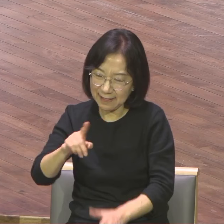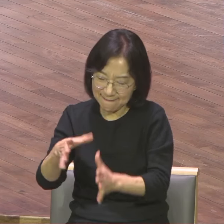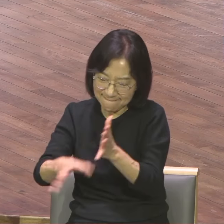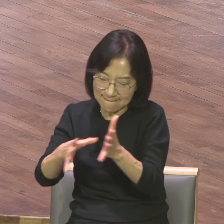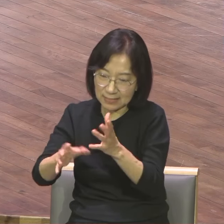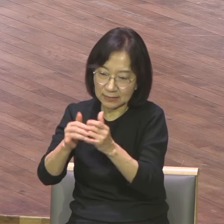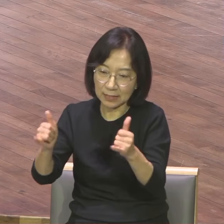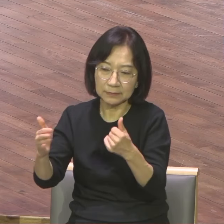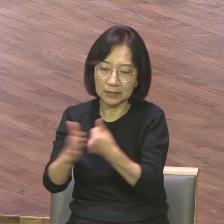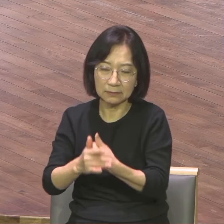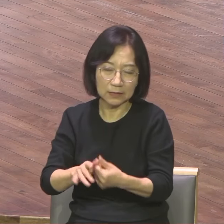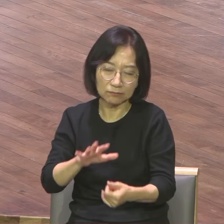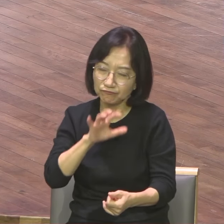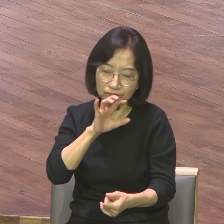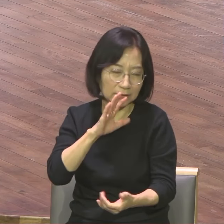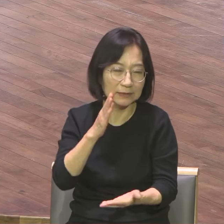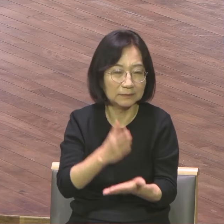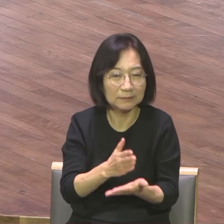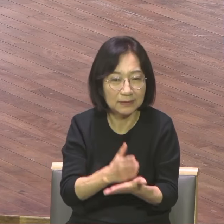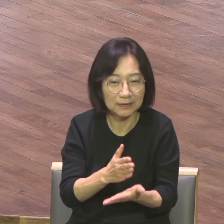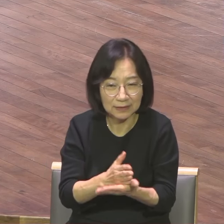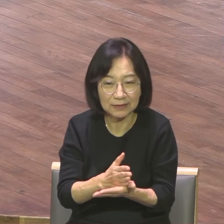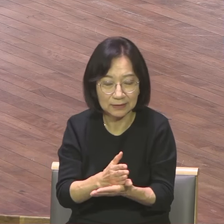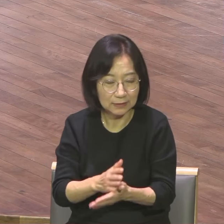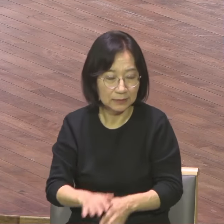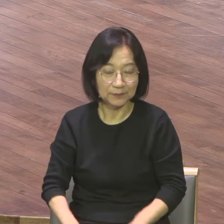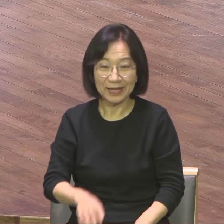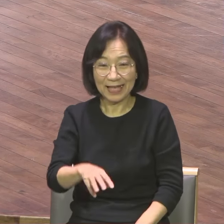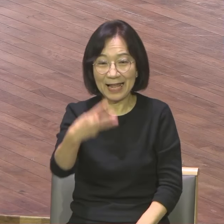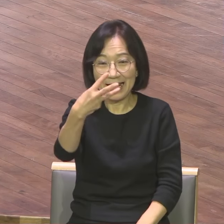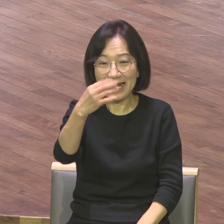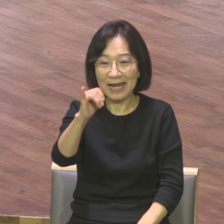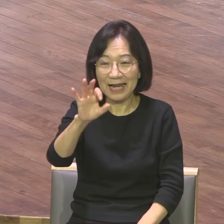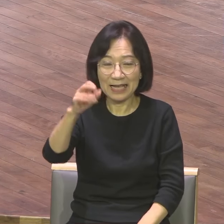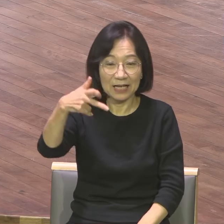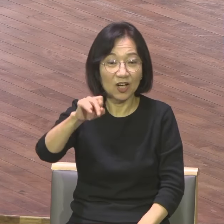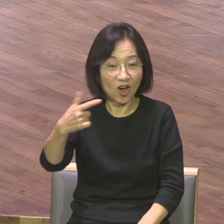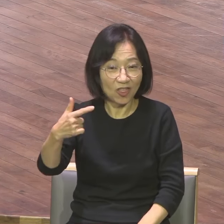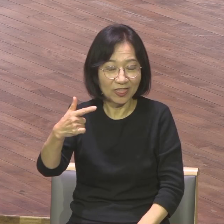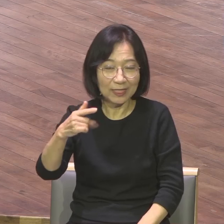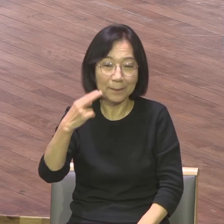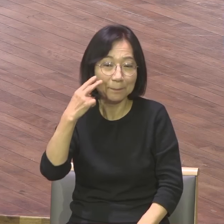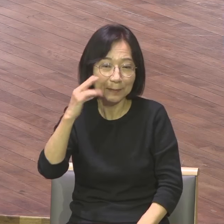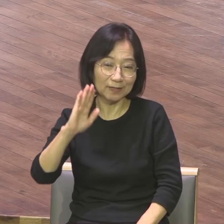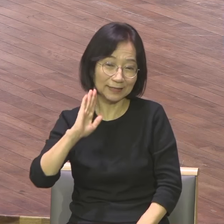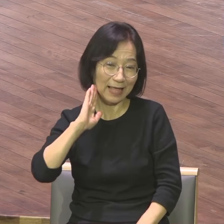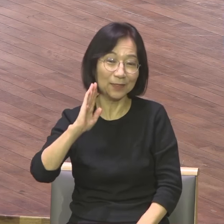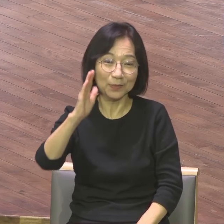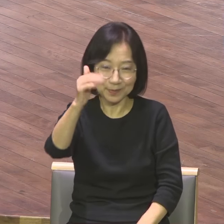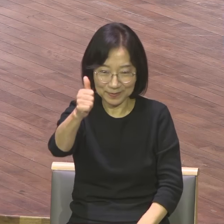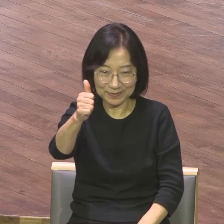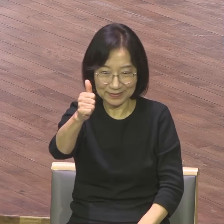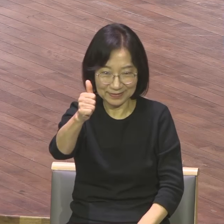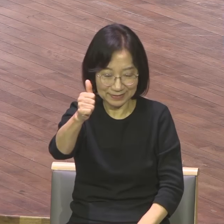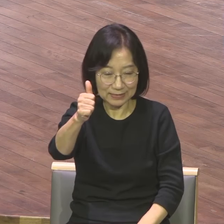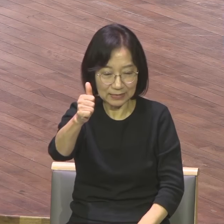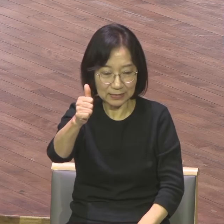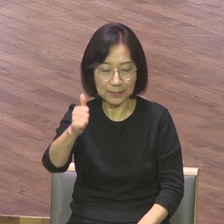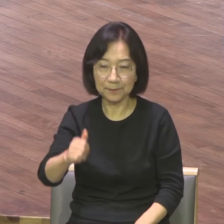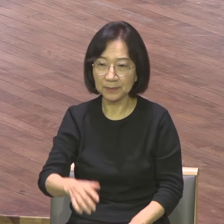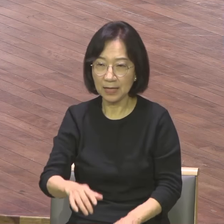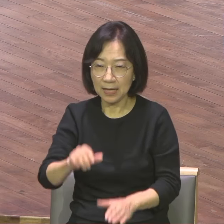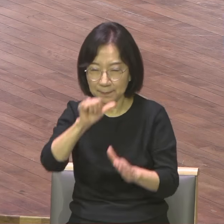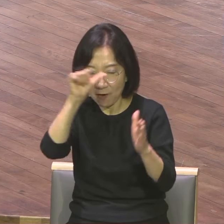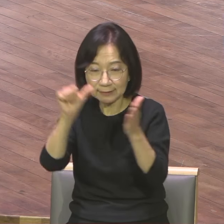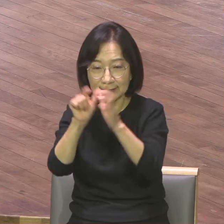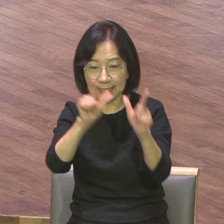불평하지 말지어다. 이 말씀은요, 미국 링컨 대통령이 그 인생에서 가장 강하게